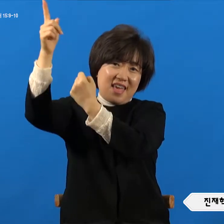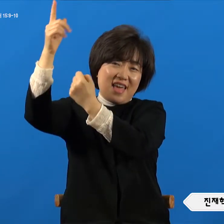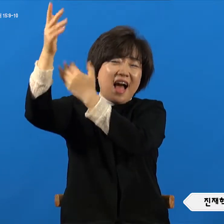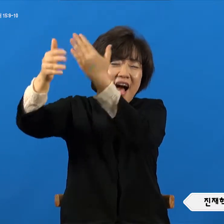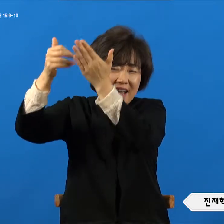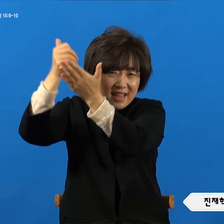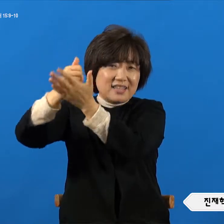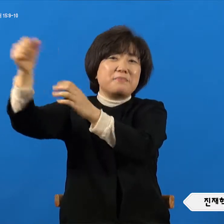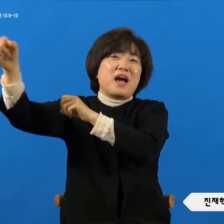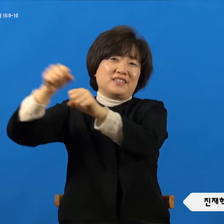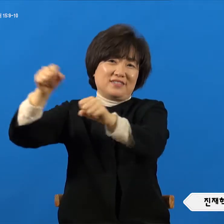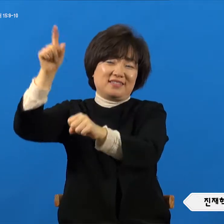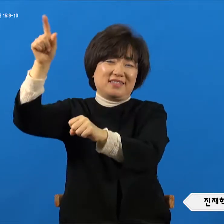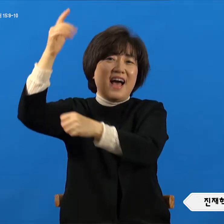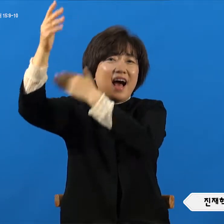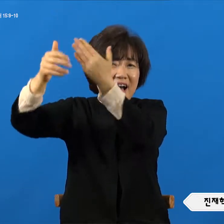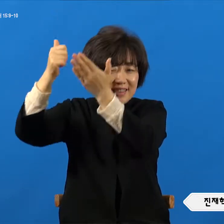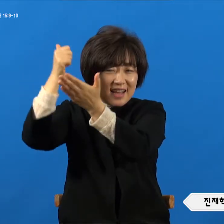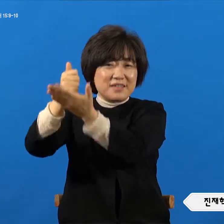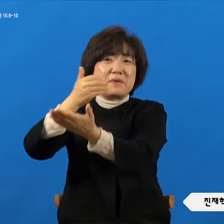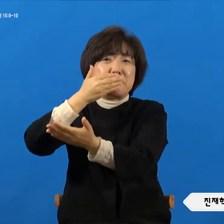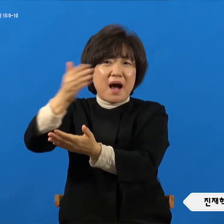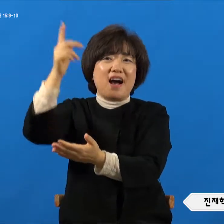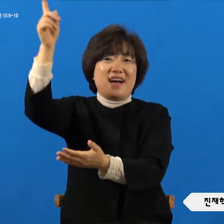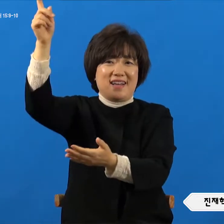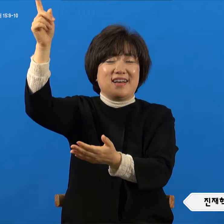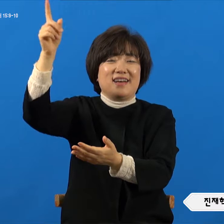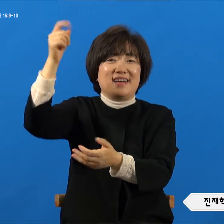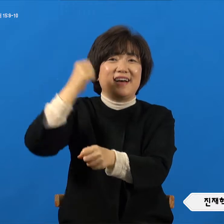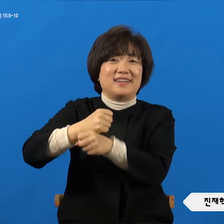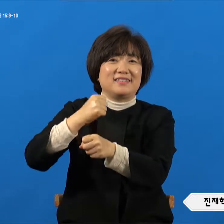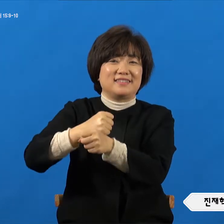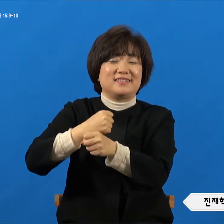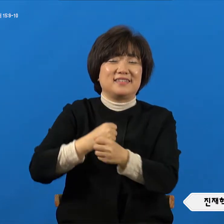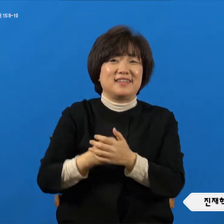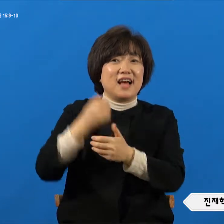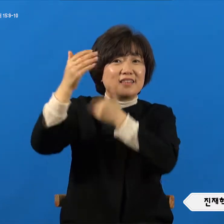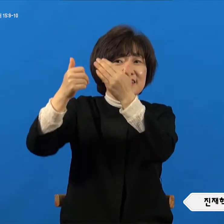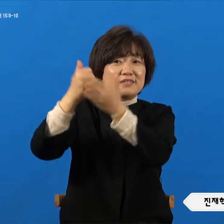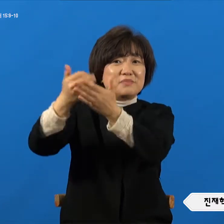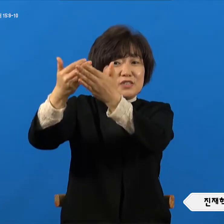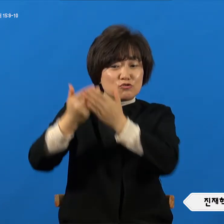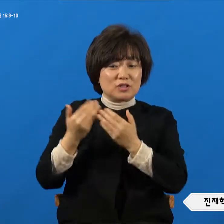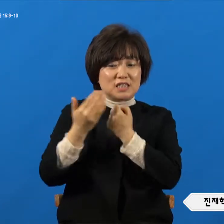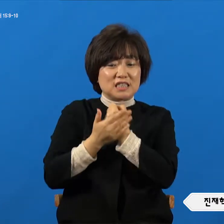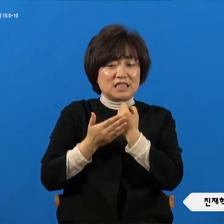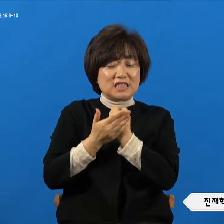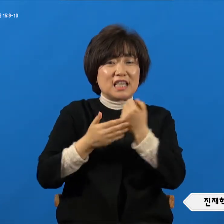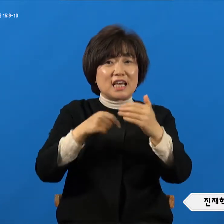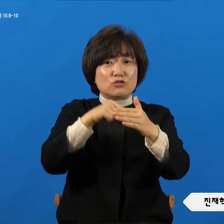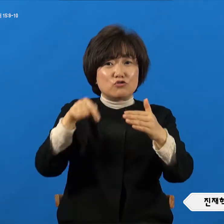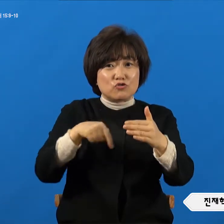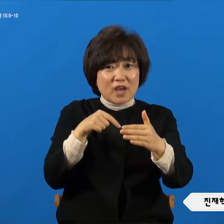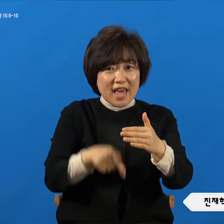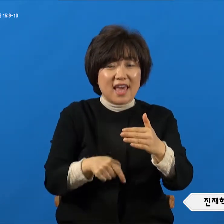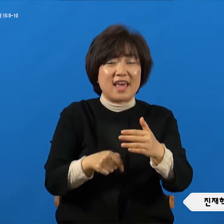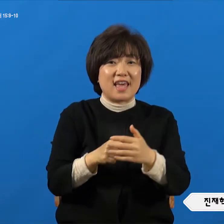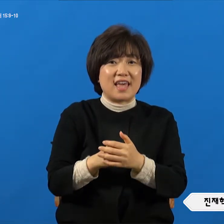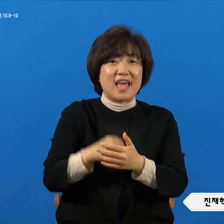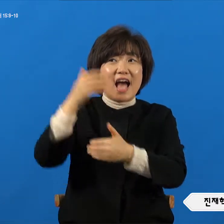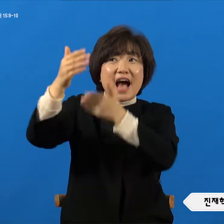하셨다고 이야기합니다. 하나님이 가능케 하셨습니다. 그러나 하나님이 주신 그 은혜 가운데는